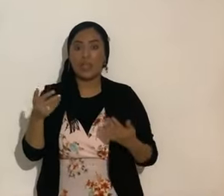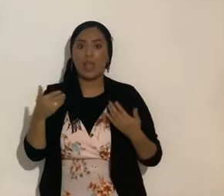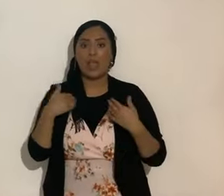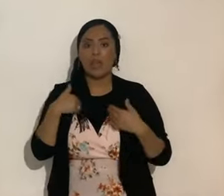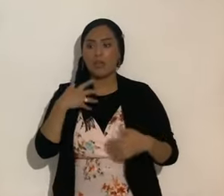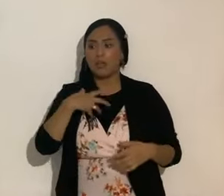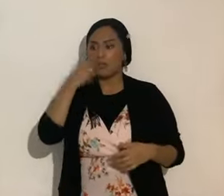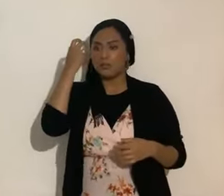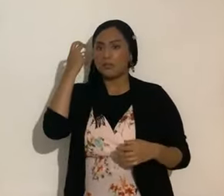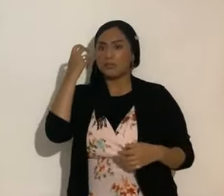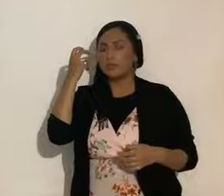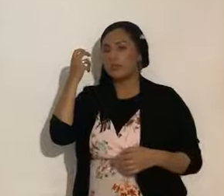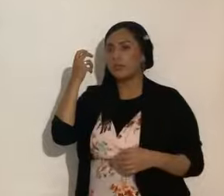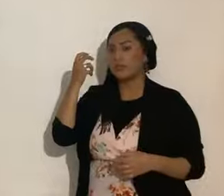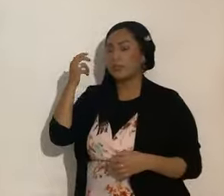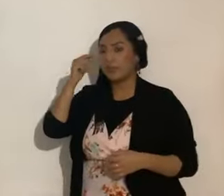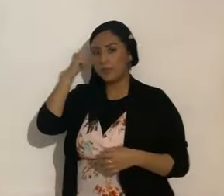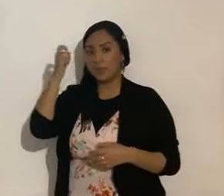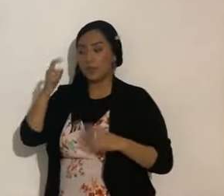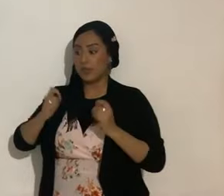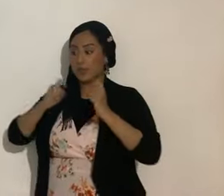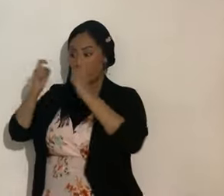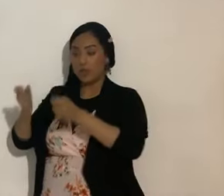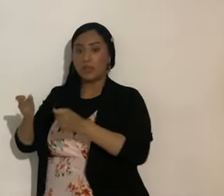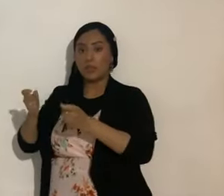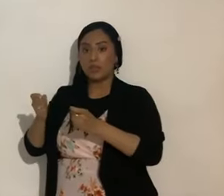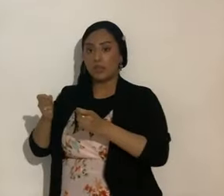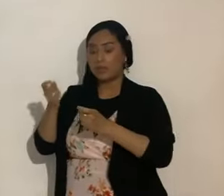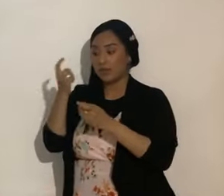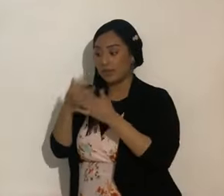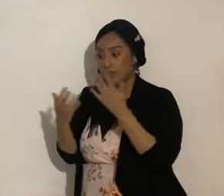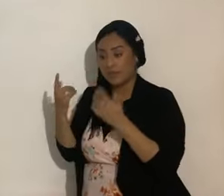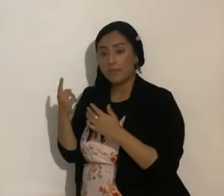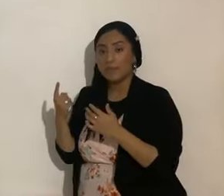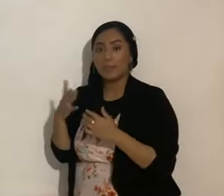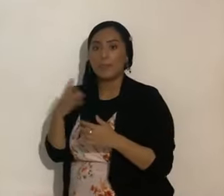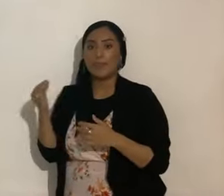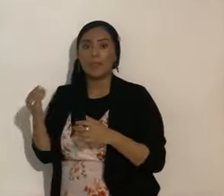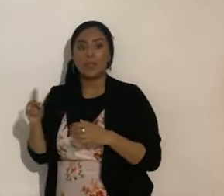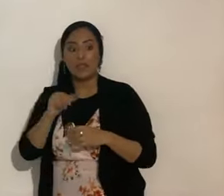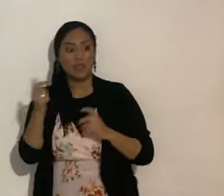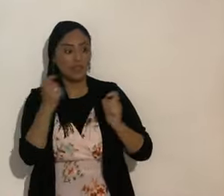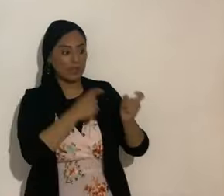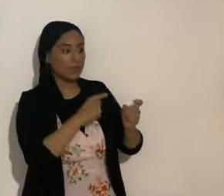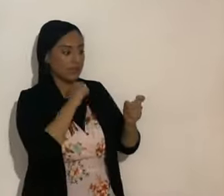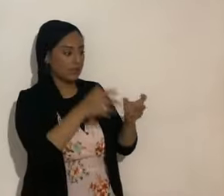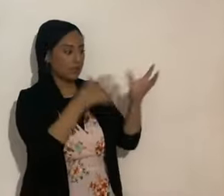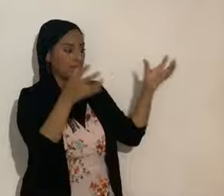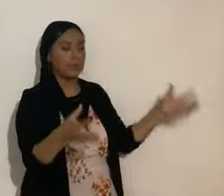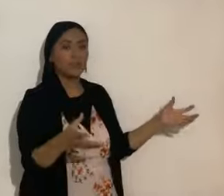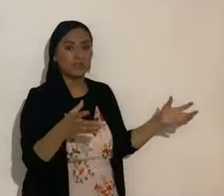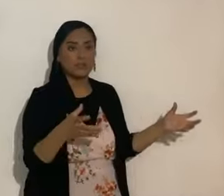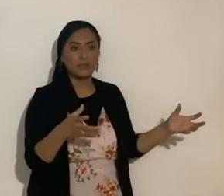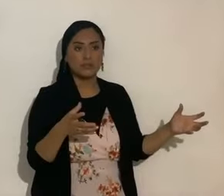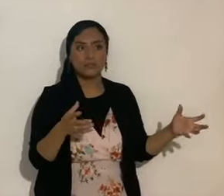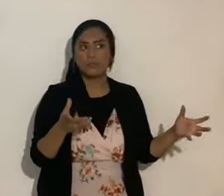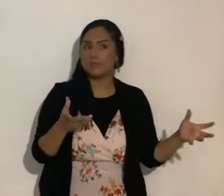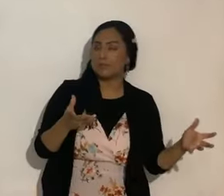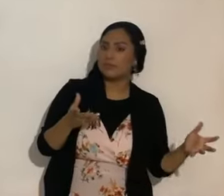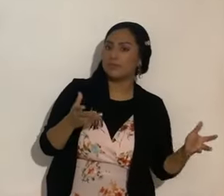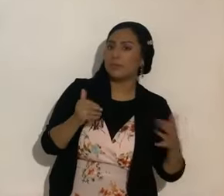enojo por la recompensa que va a dar a algunos y a otros no tanto, etc. ¿Cómo